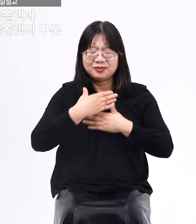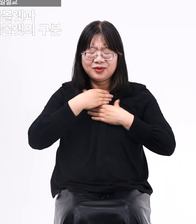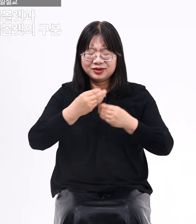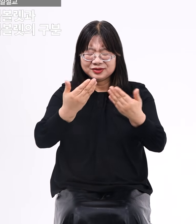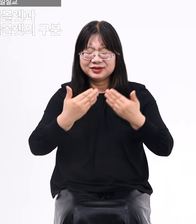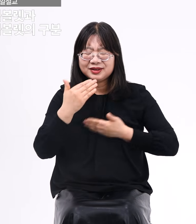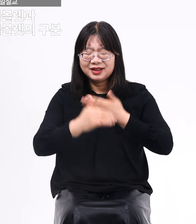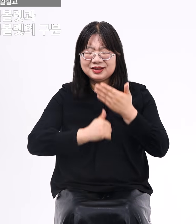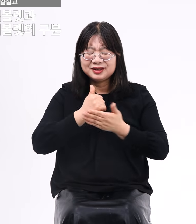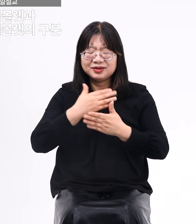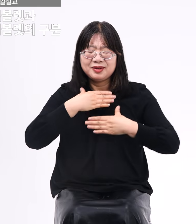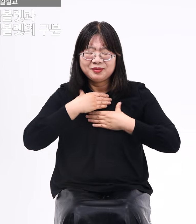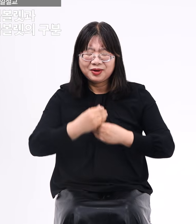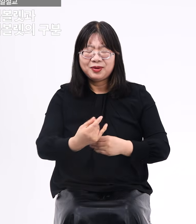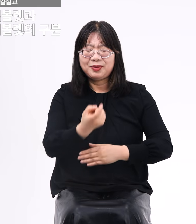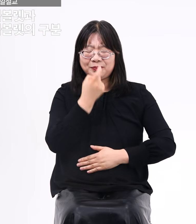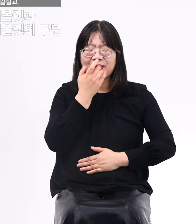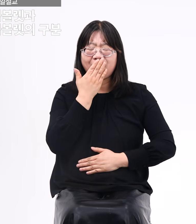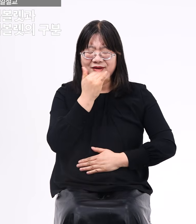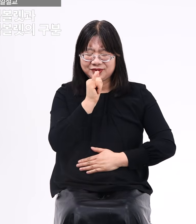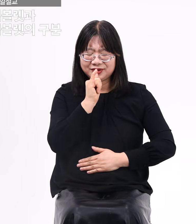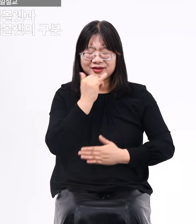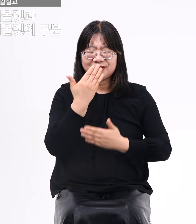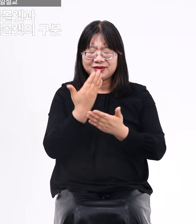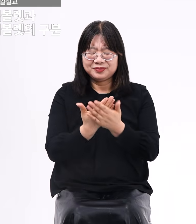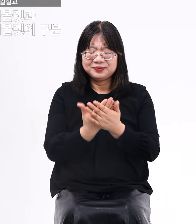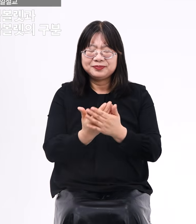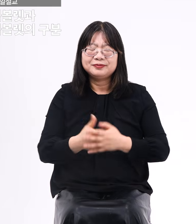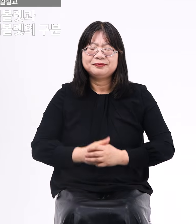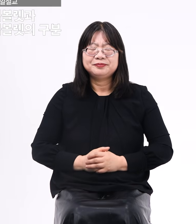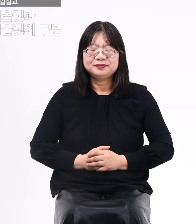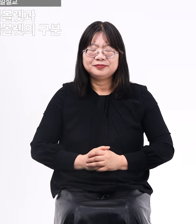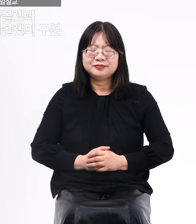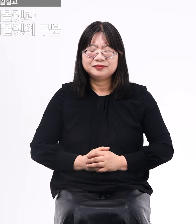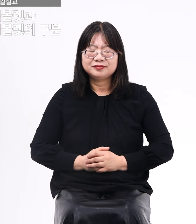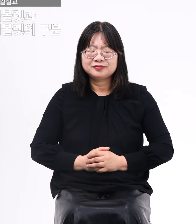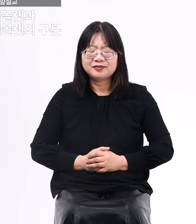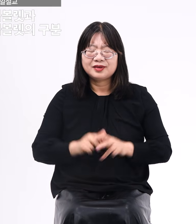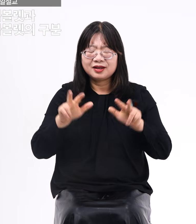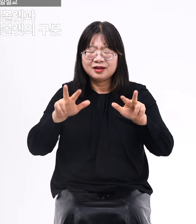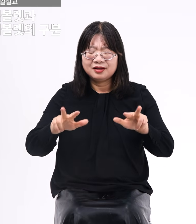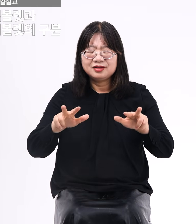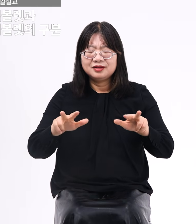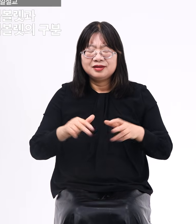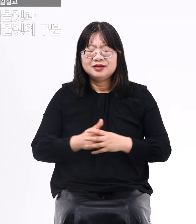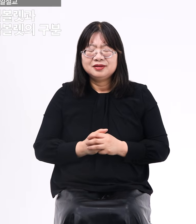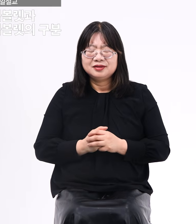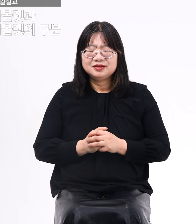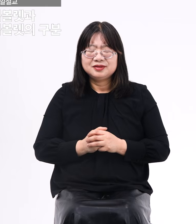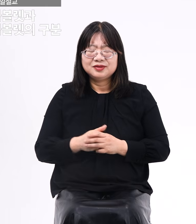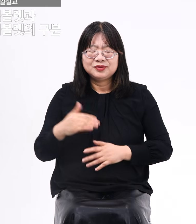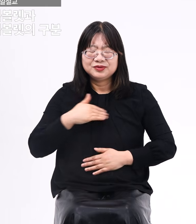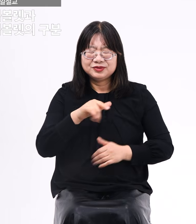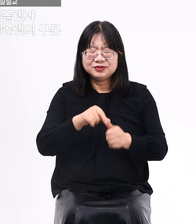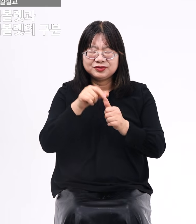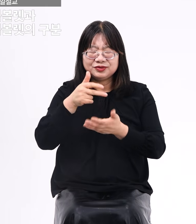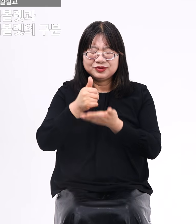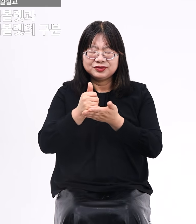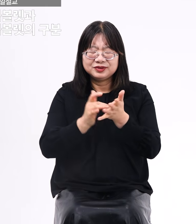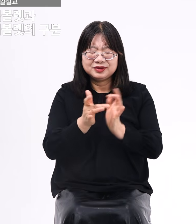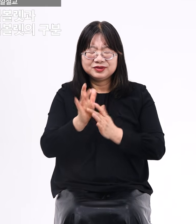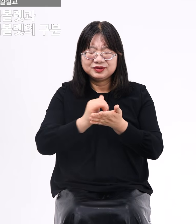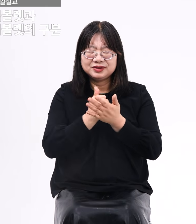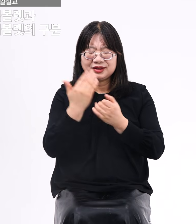하나님의 샬롬을 배워가게 하여 주시옵소서. 지금은 우리 구주 예수